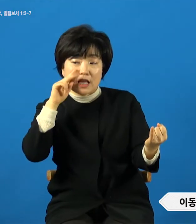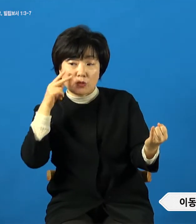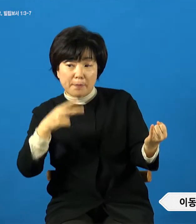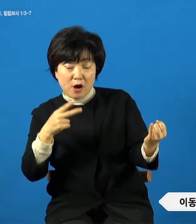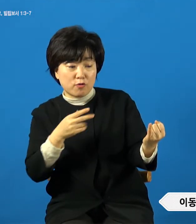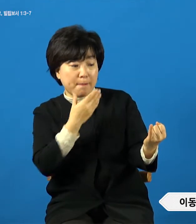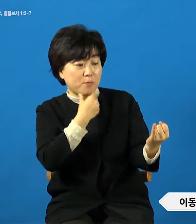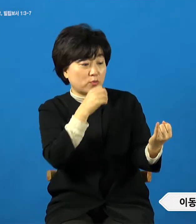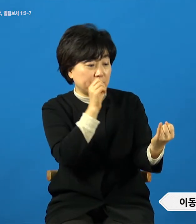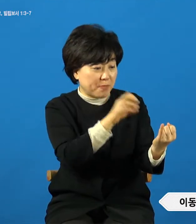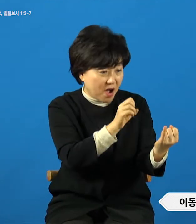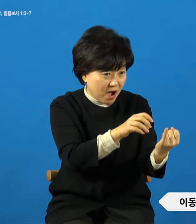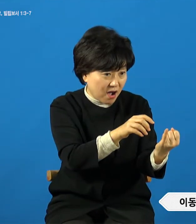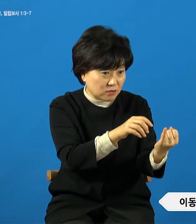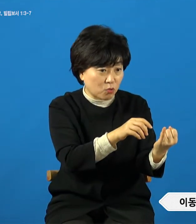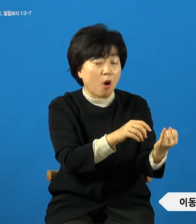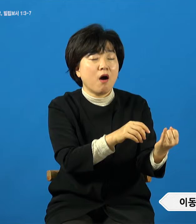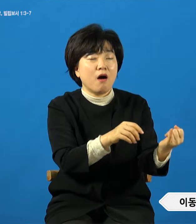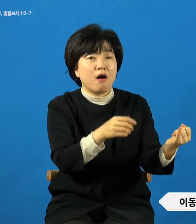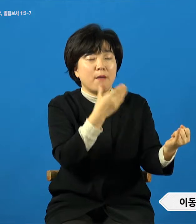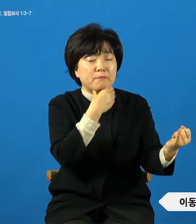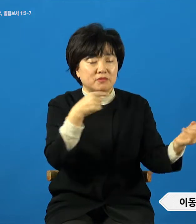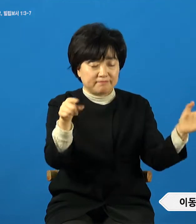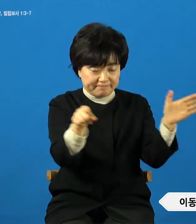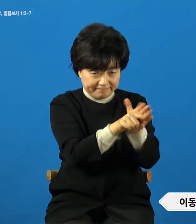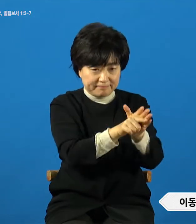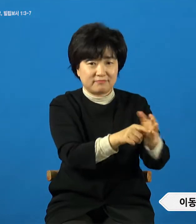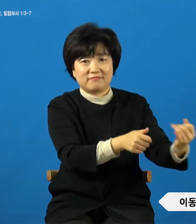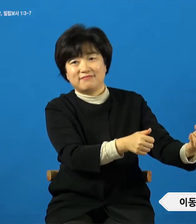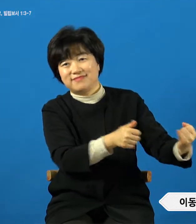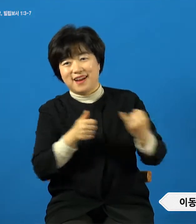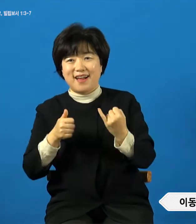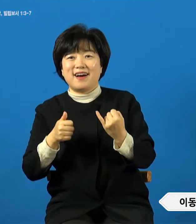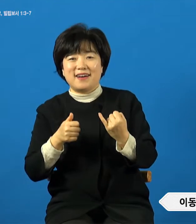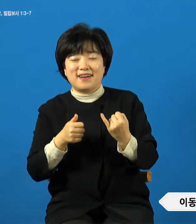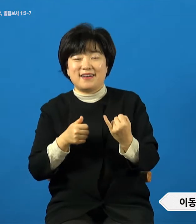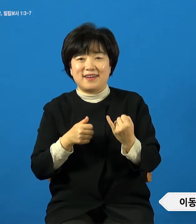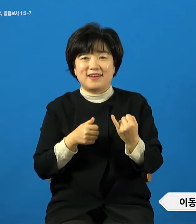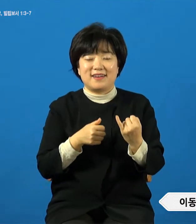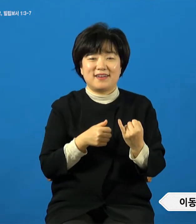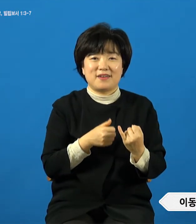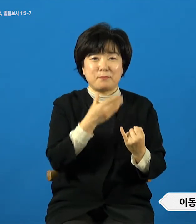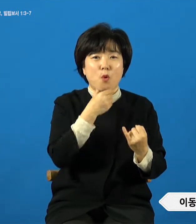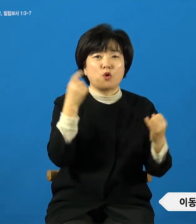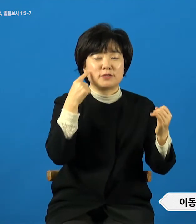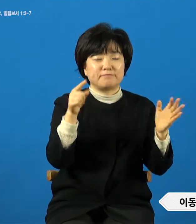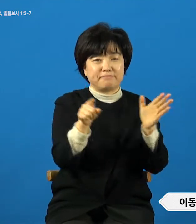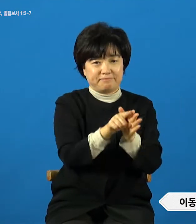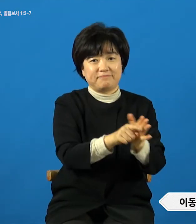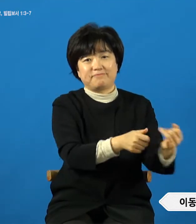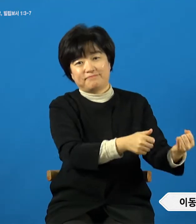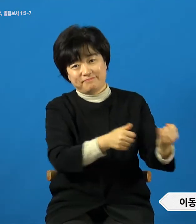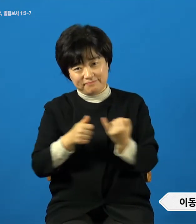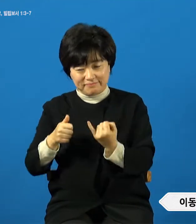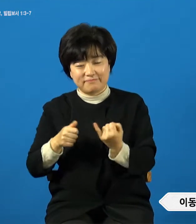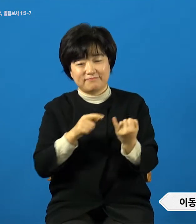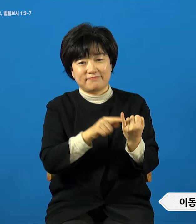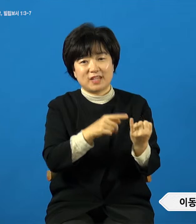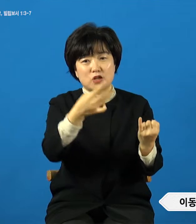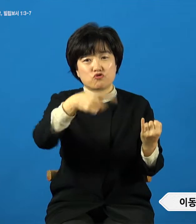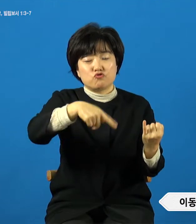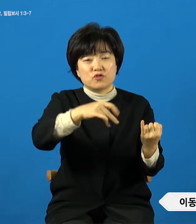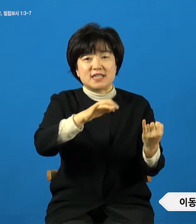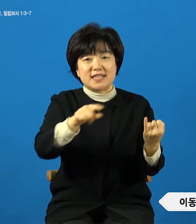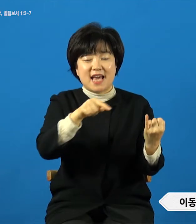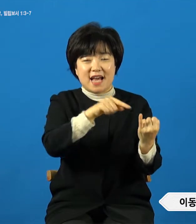따르게 하시니, 바울의 말은 바울이 전한 복음이죠. 복음을 따르게 하셨다. 그래서 누디아가 첫 번째